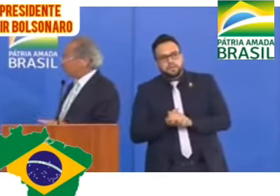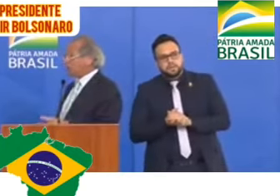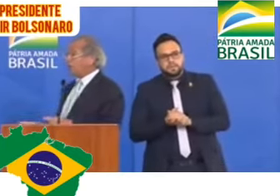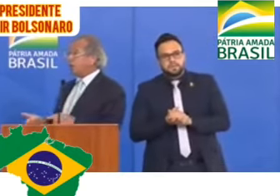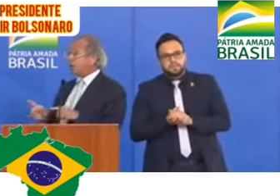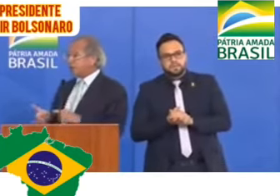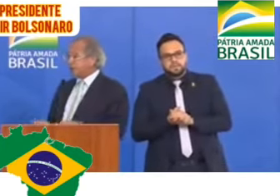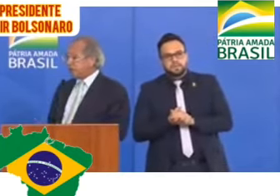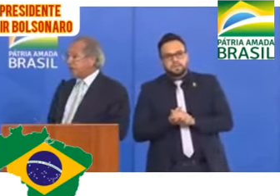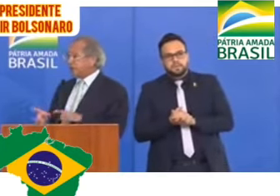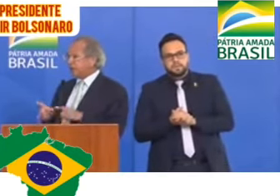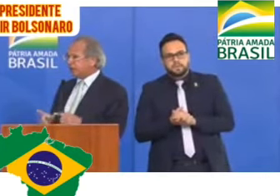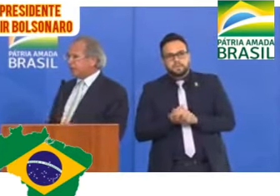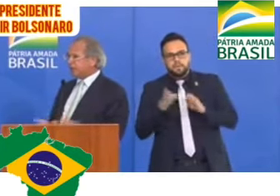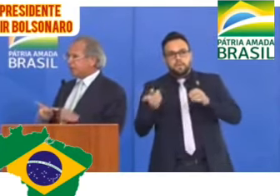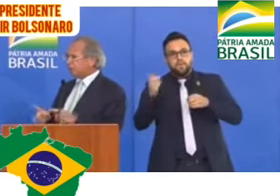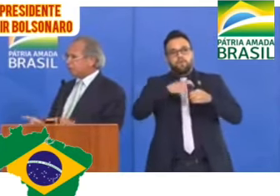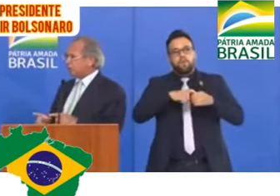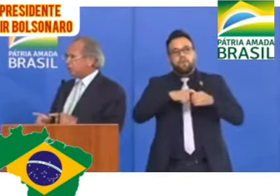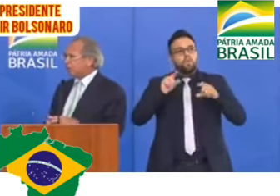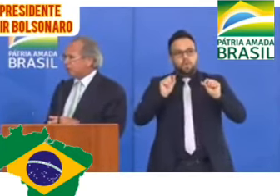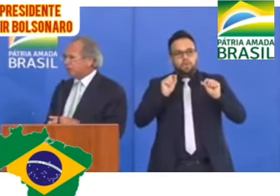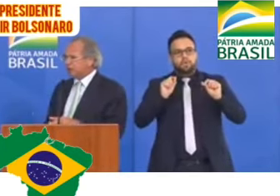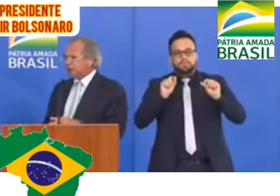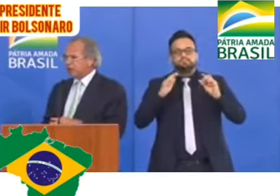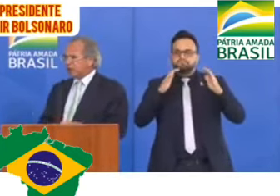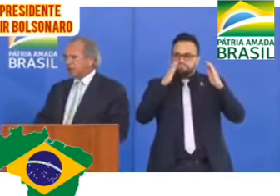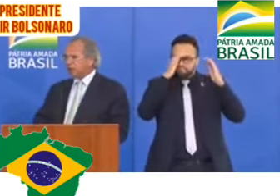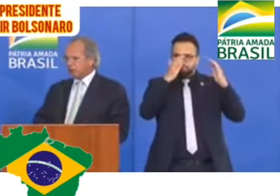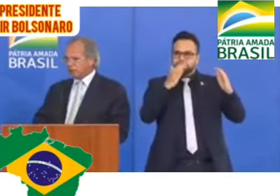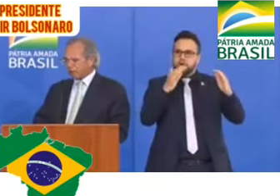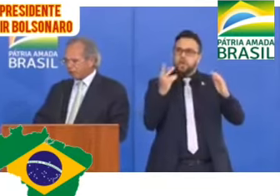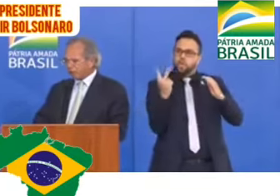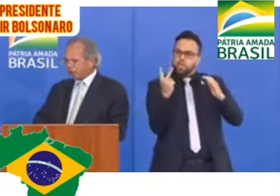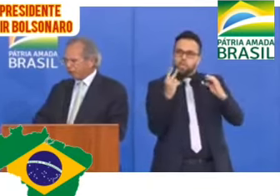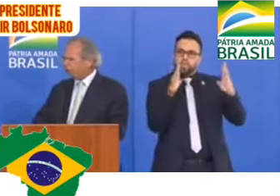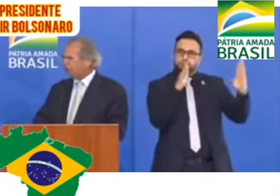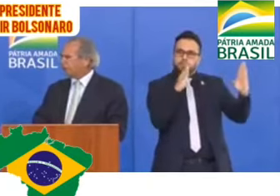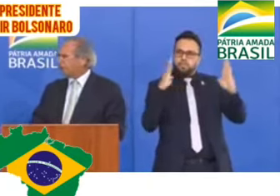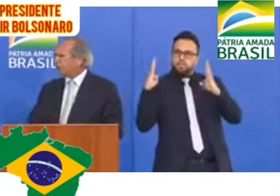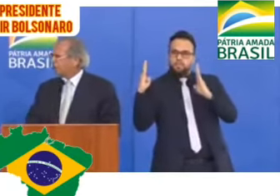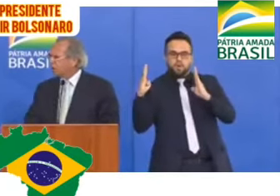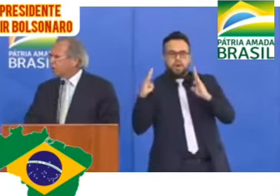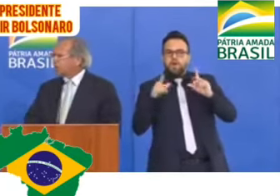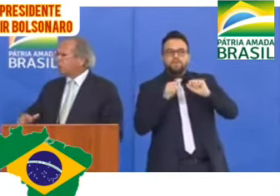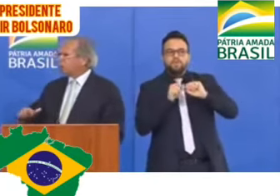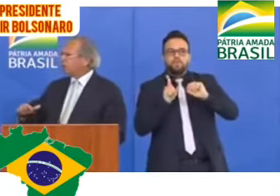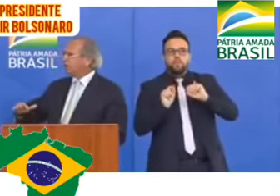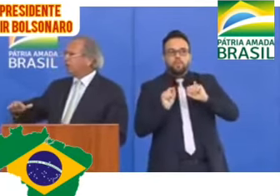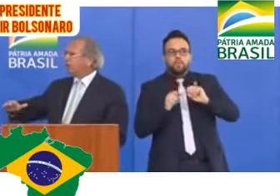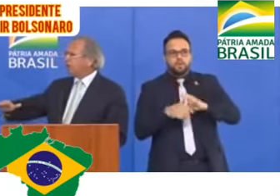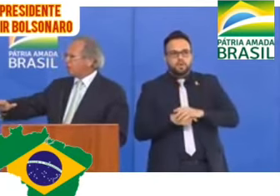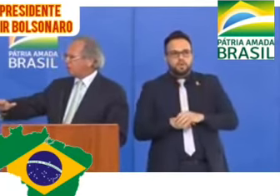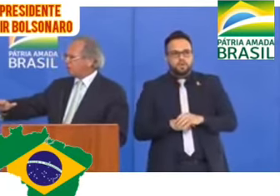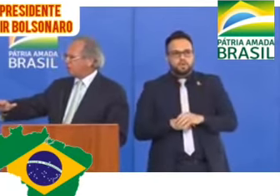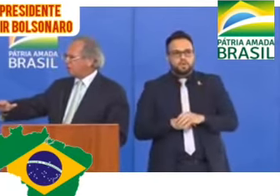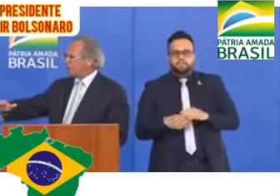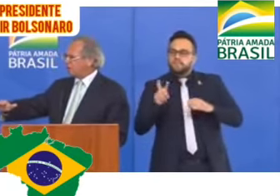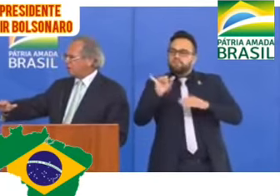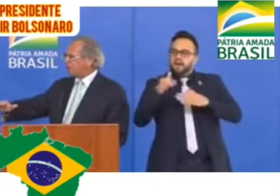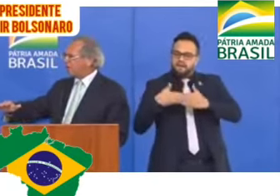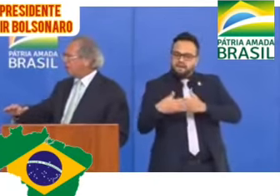estamos furando com resiliência e serenidade as duas ondas e nós estamos aqui fazendo praticamente o ciclo